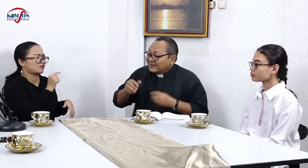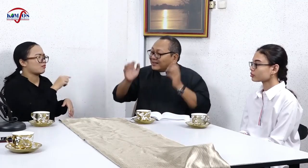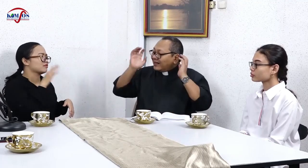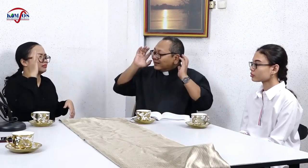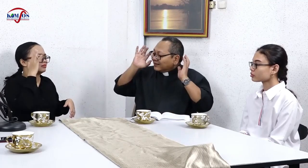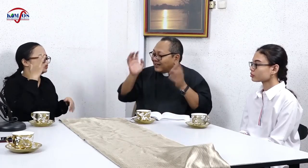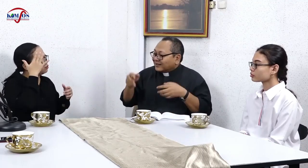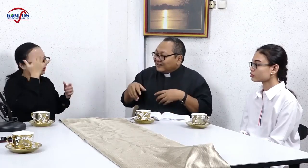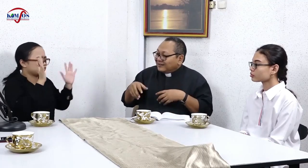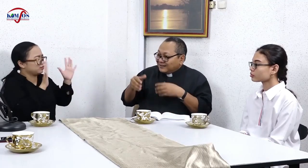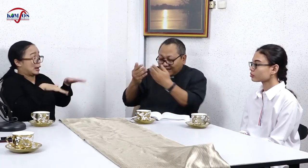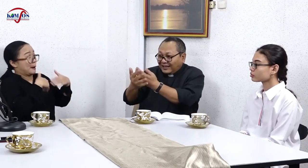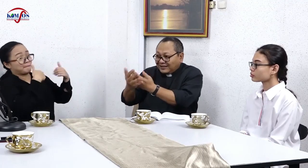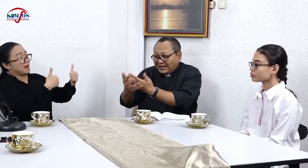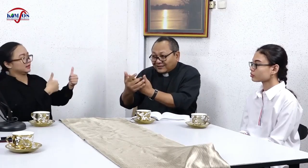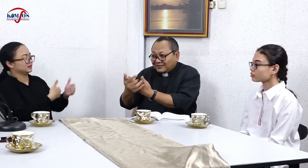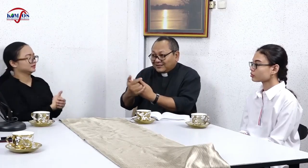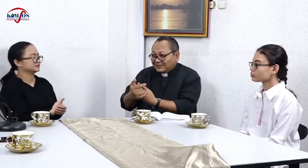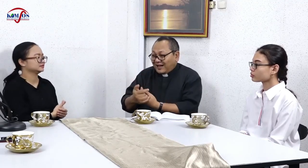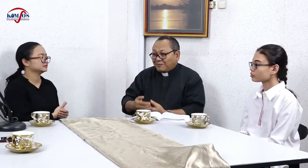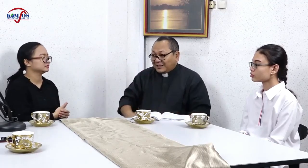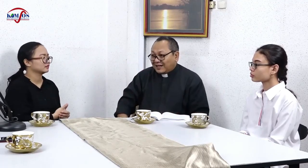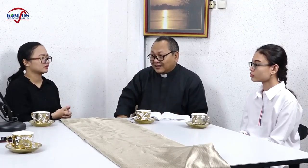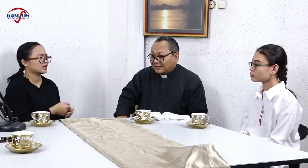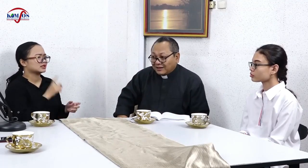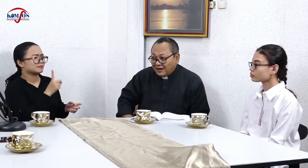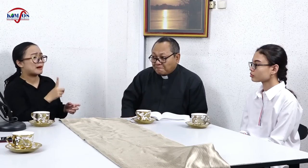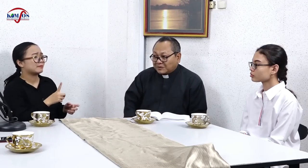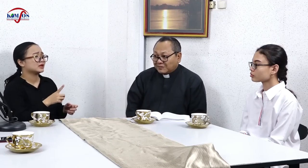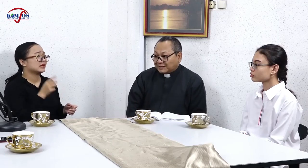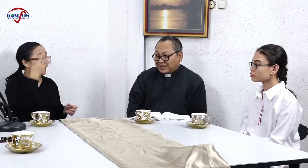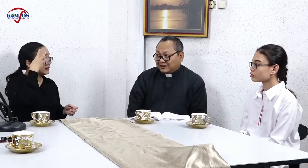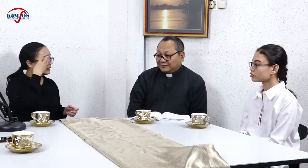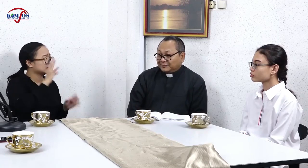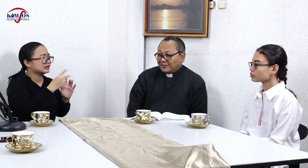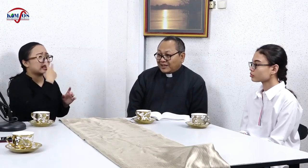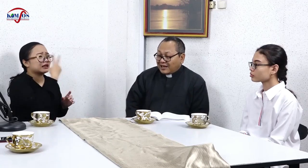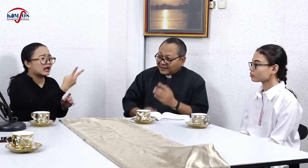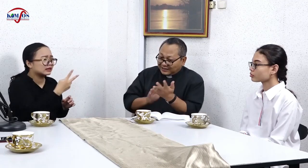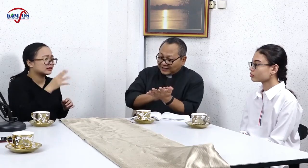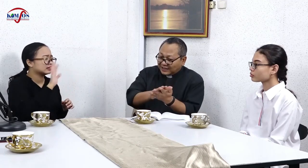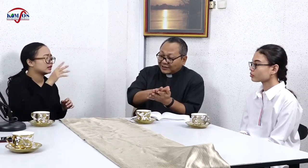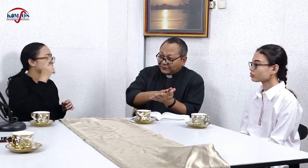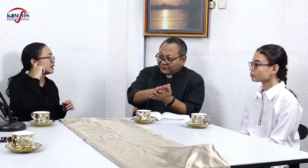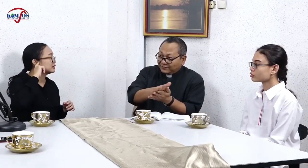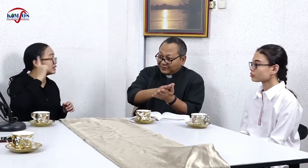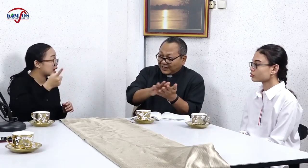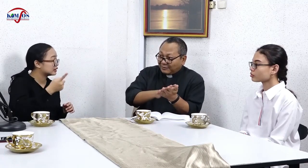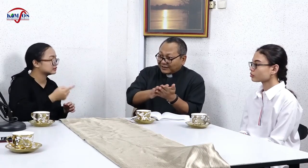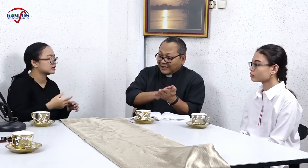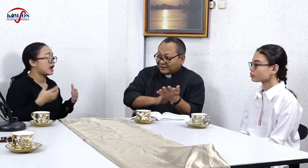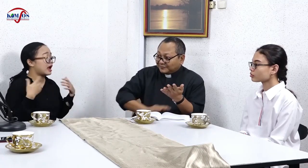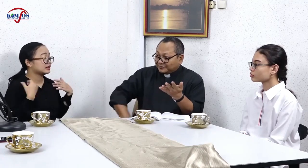dia nggak dengar dia nggak lihat apa yang ada gelap sama sekali yang ada adalah saraf